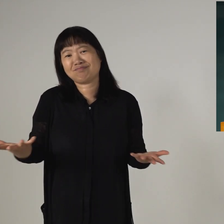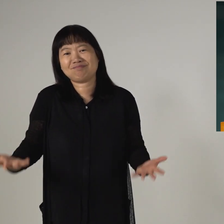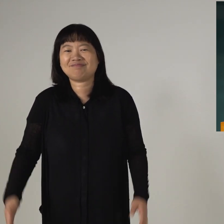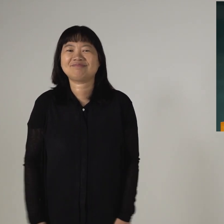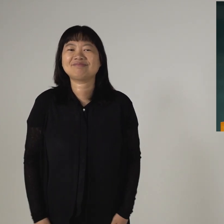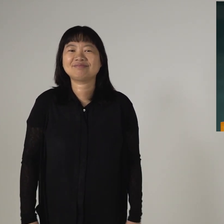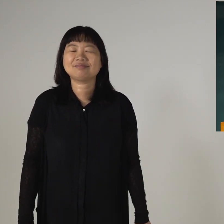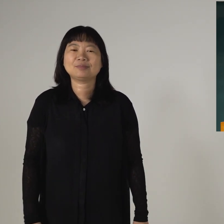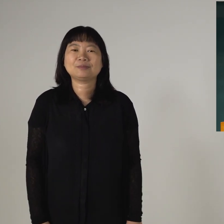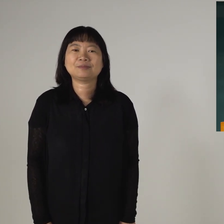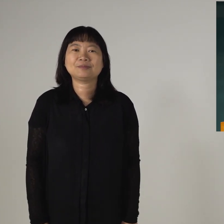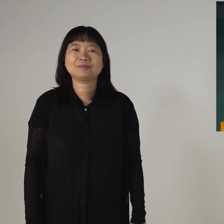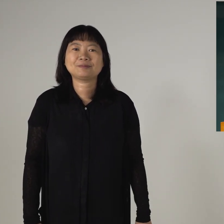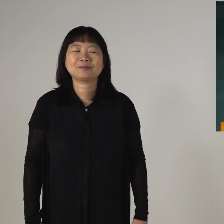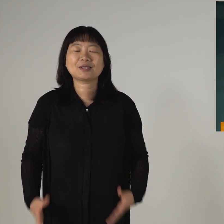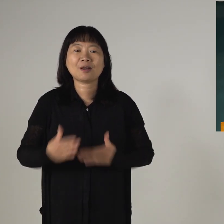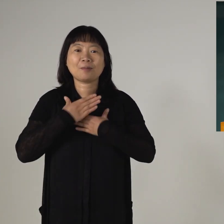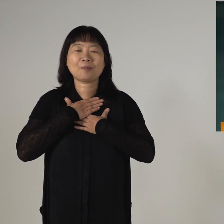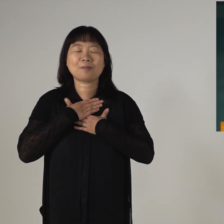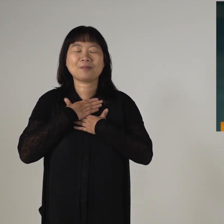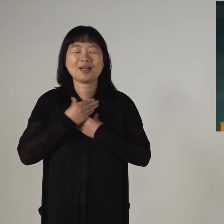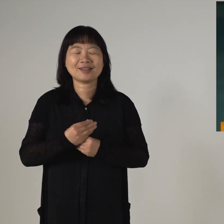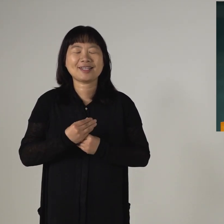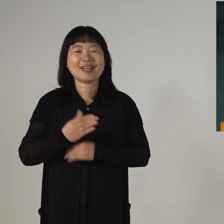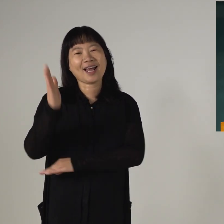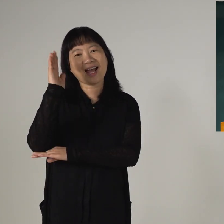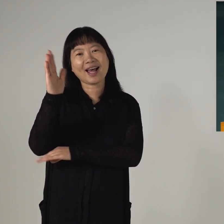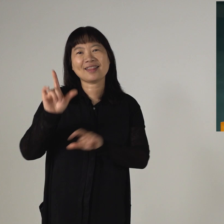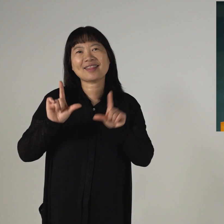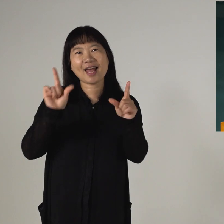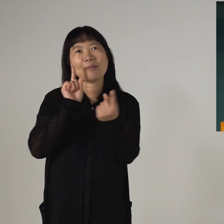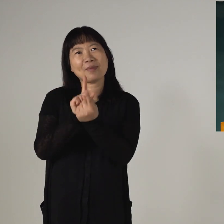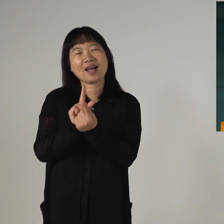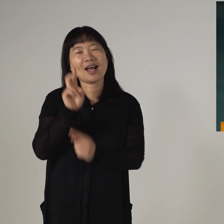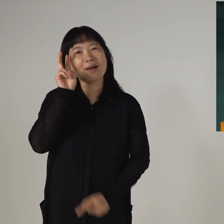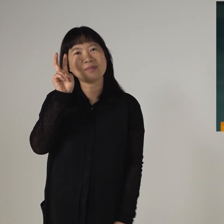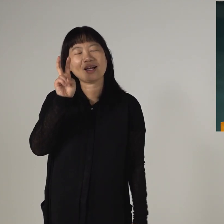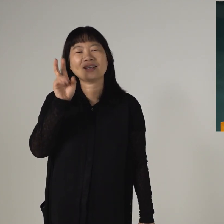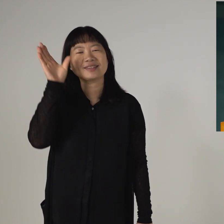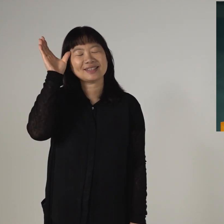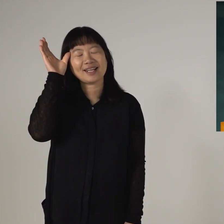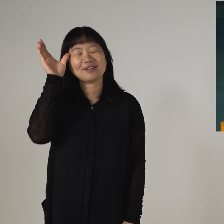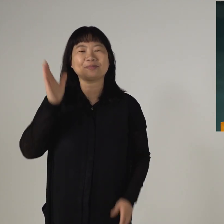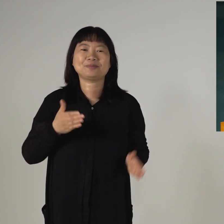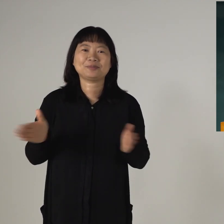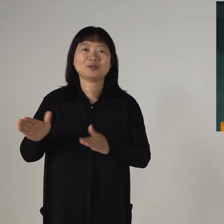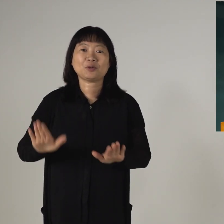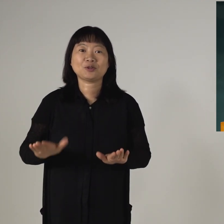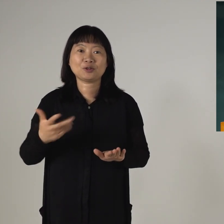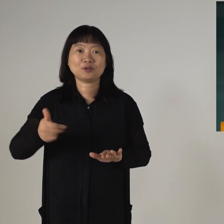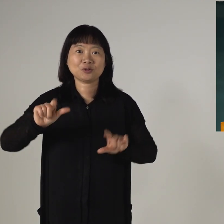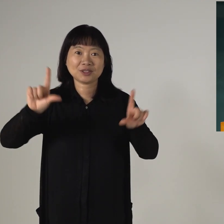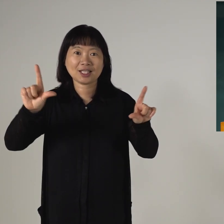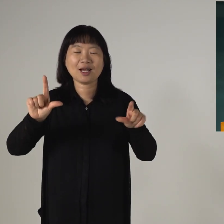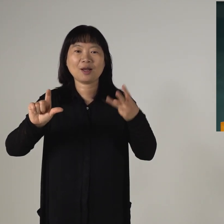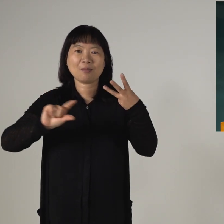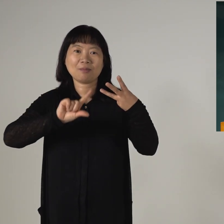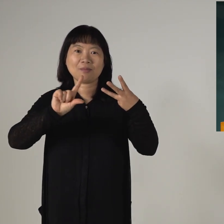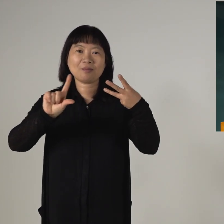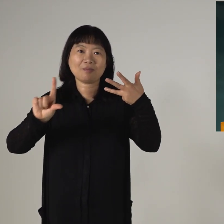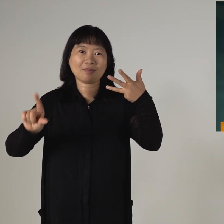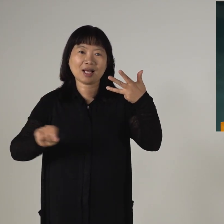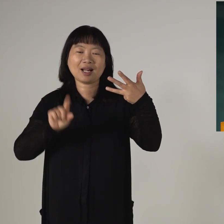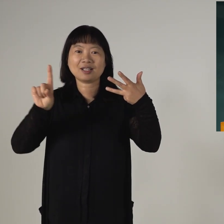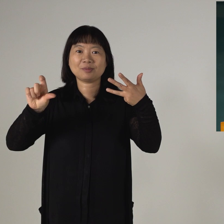어떡하겠어요. 편안할 날이 오겠죠. 자, 오늘은 주일이면서 마침 8월 15일